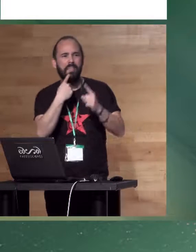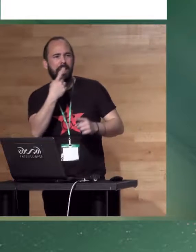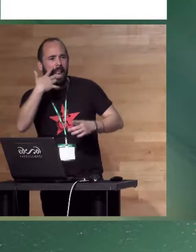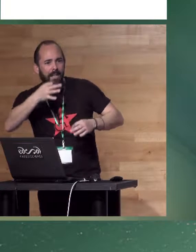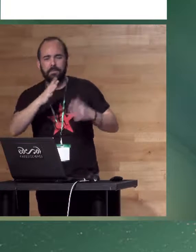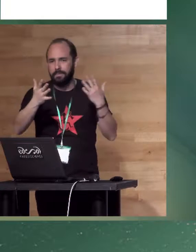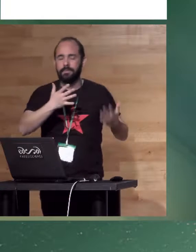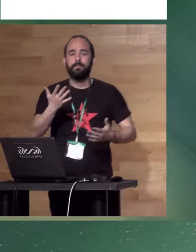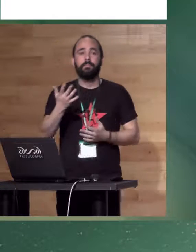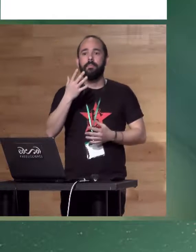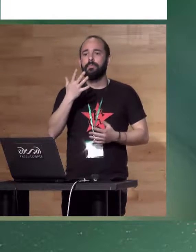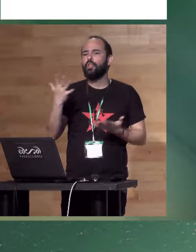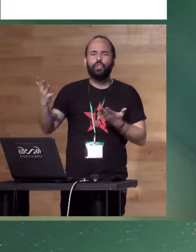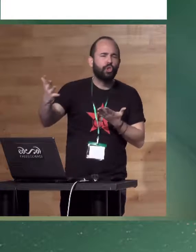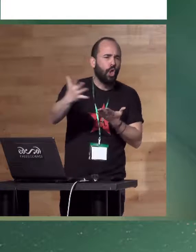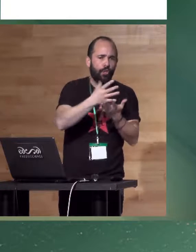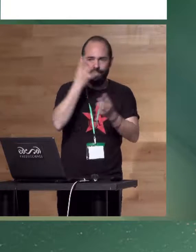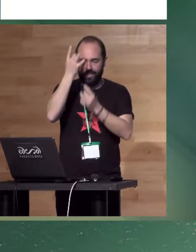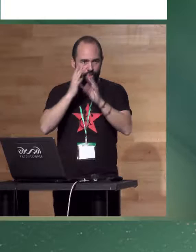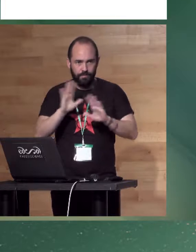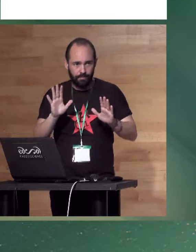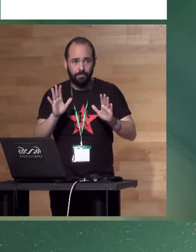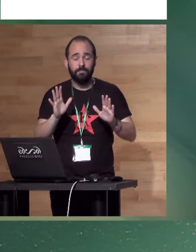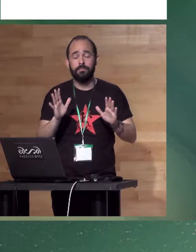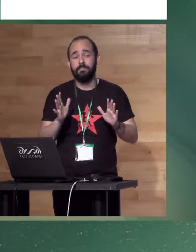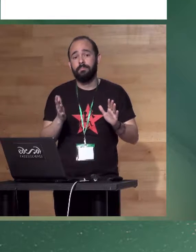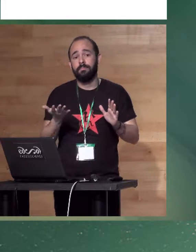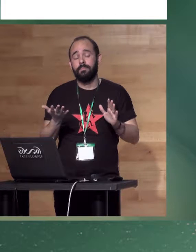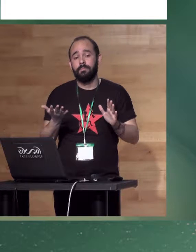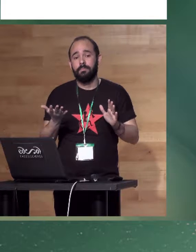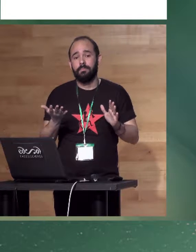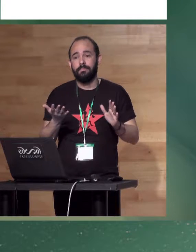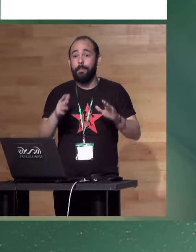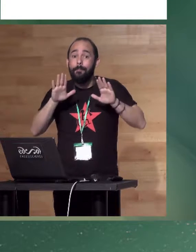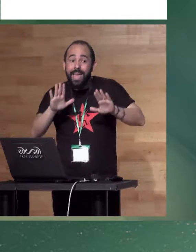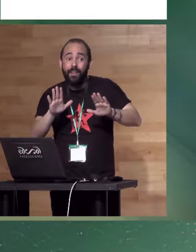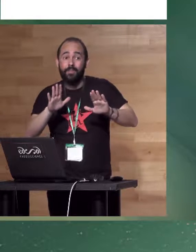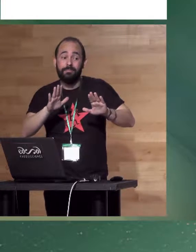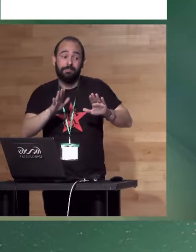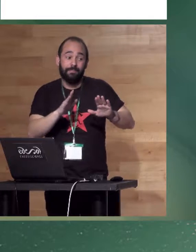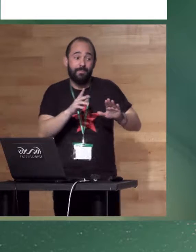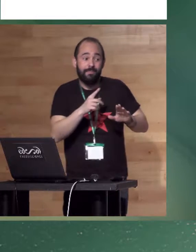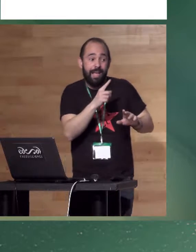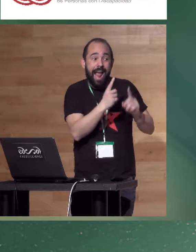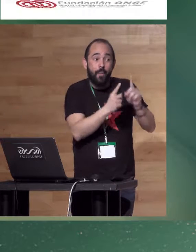¿Ficción? Vale. Algunos dicen realidad, otros ficción. Todo es ficción. Pero